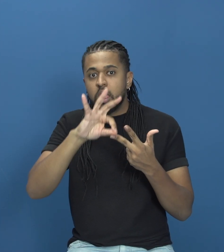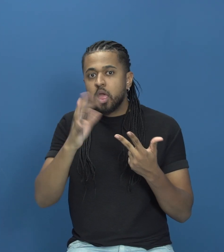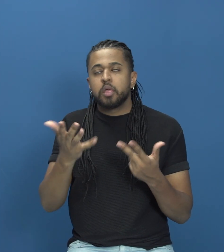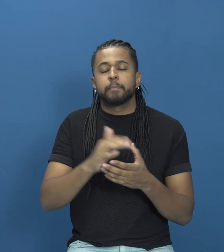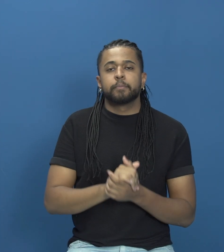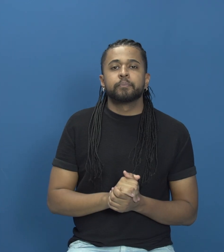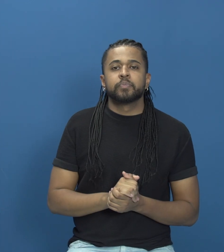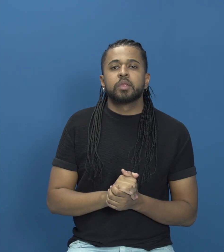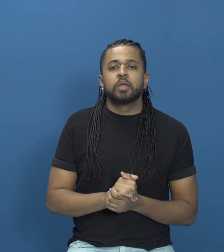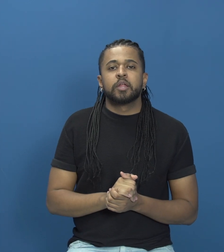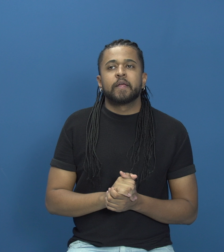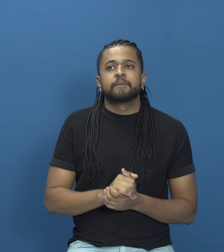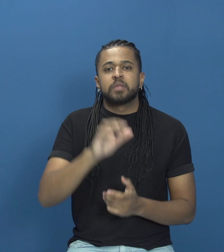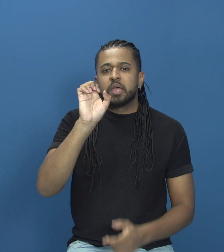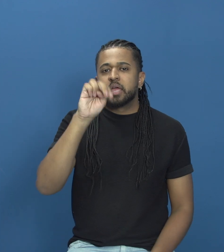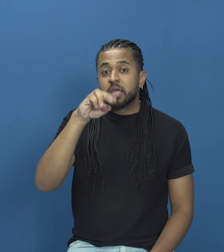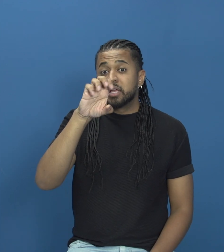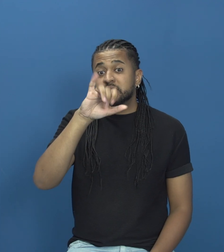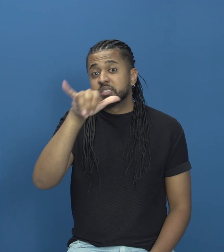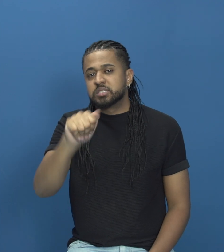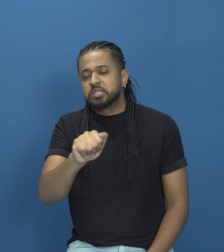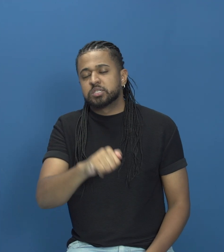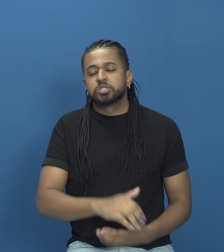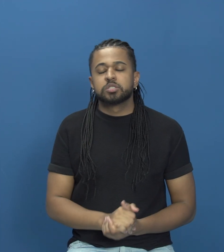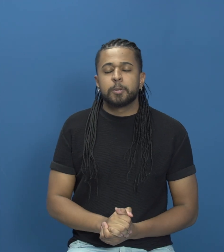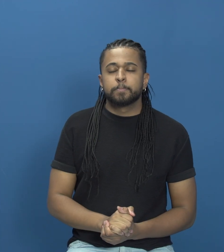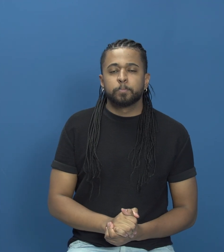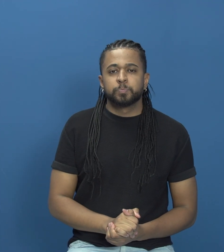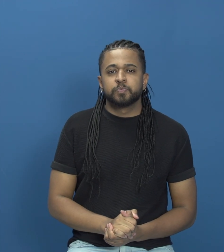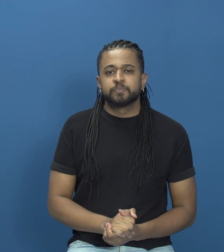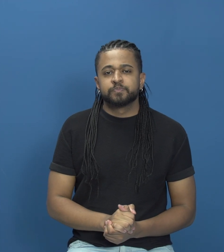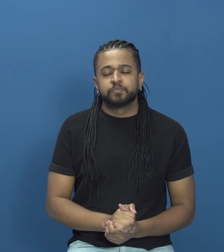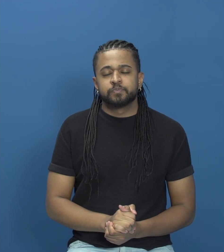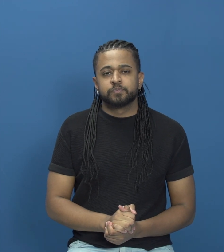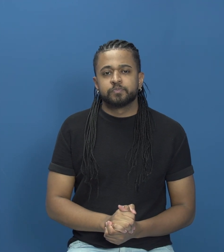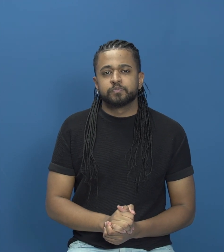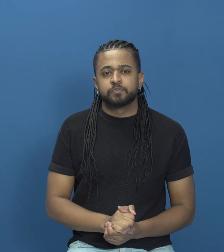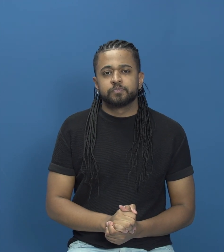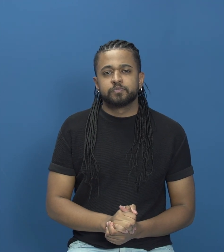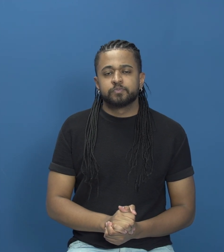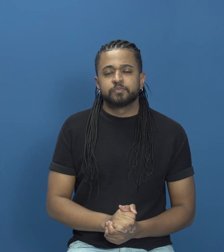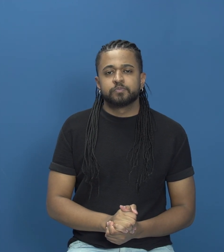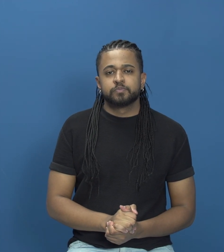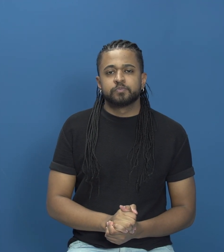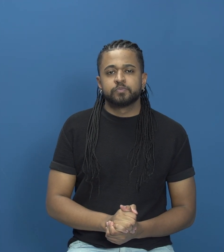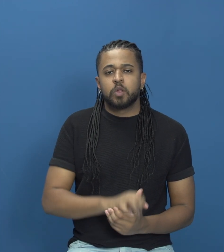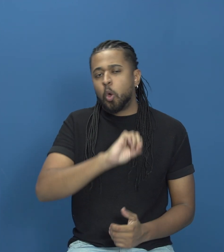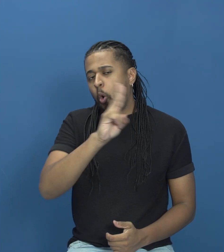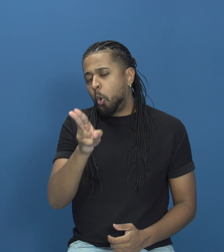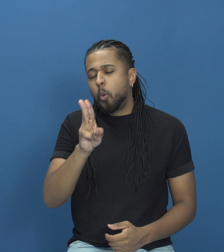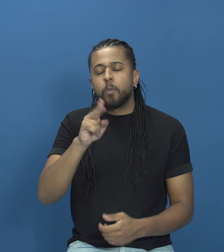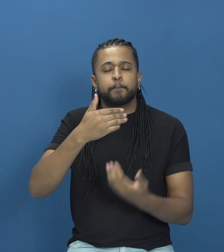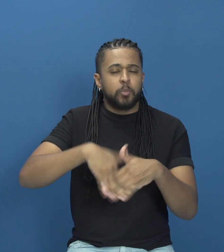Médio, Enem, Exame Nacional para Certificação de Competências de Jovens e Adultos, ENSEJA, ou